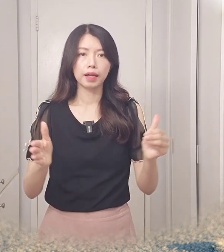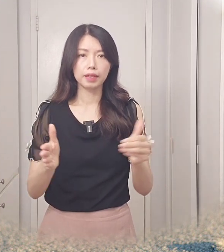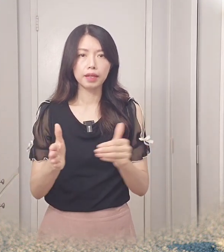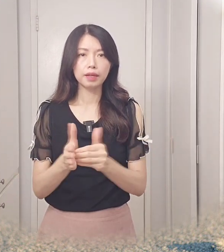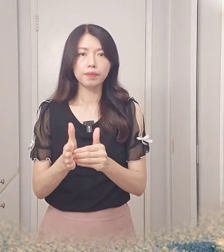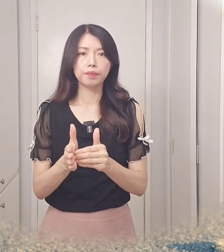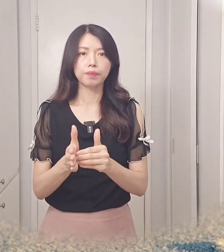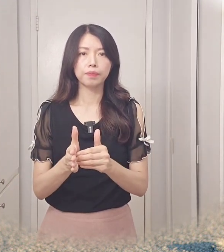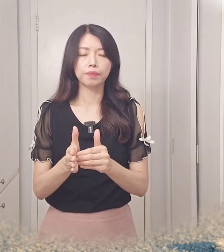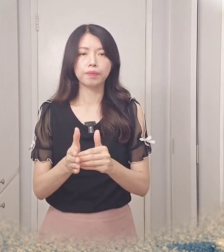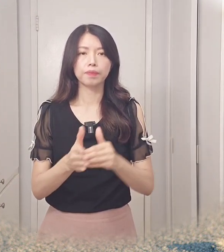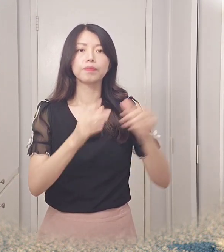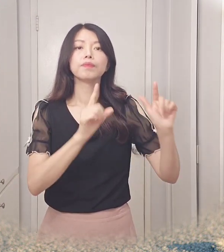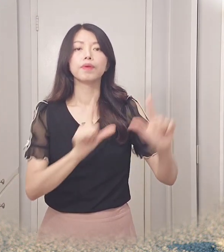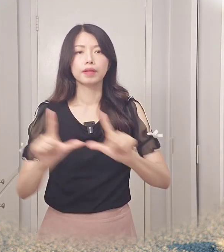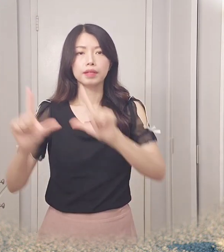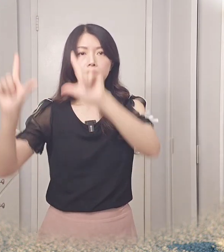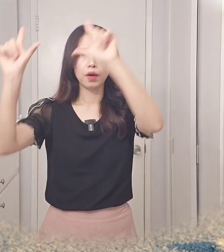지금까지